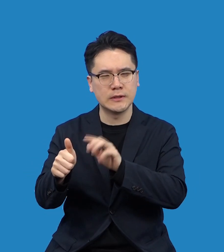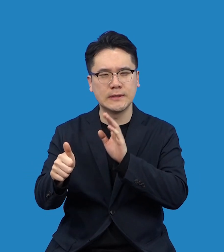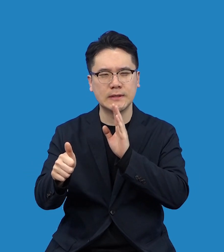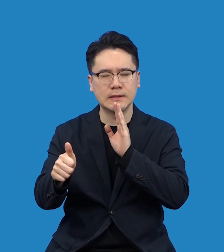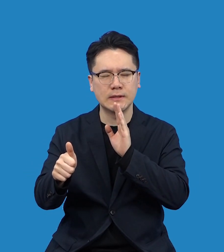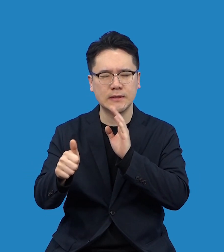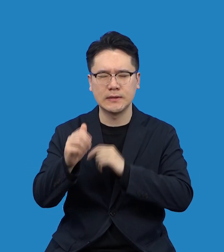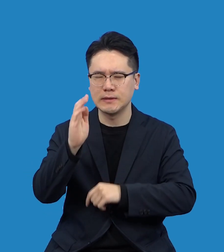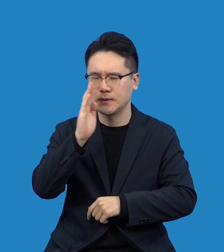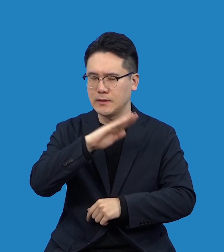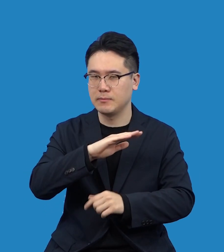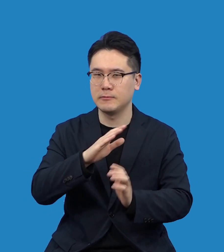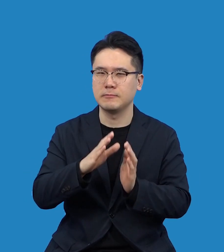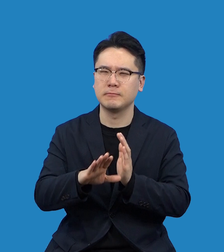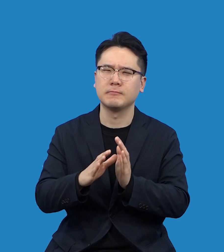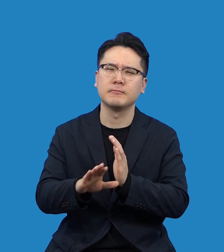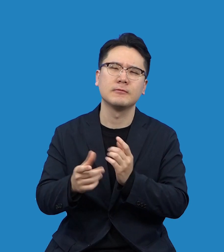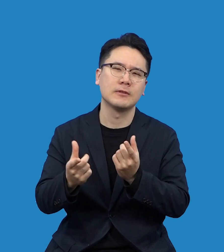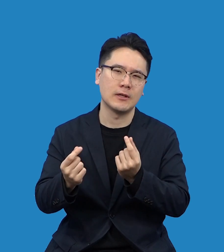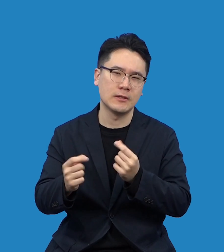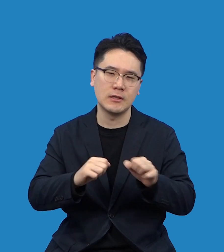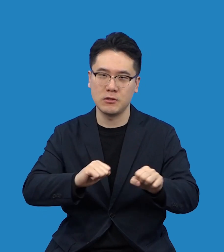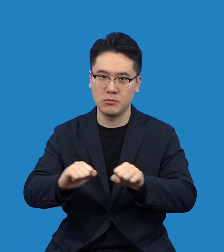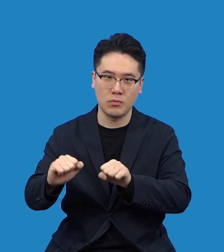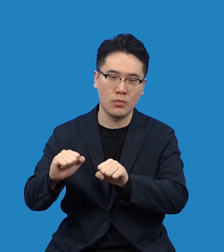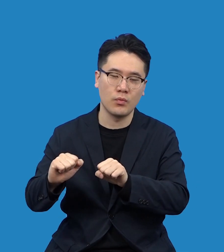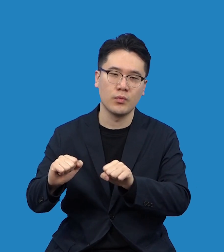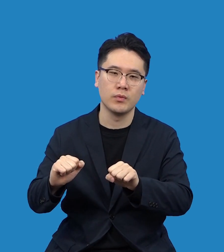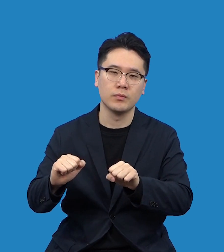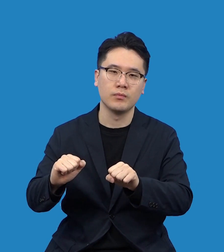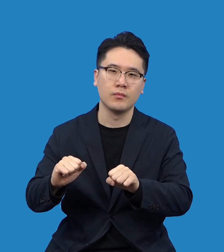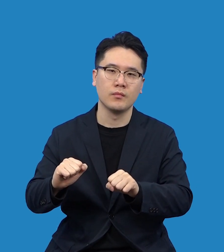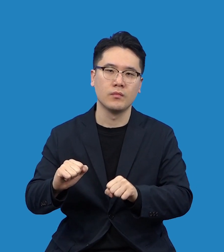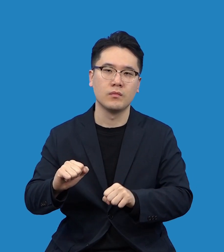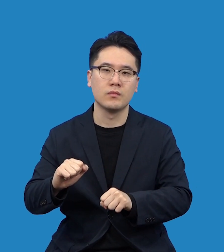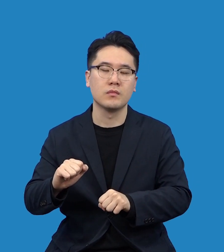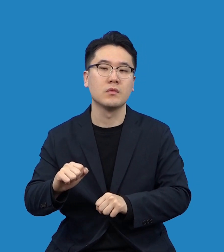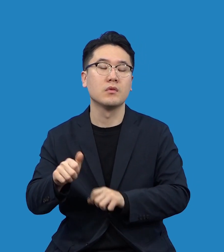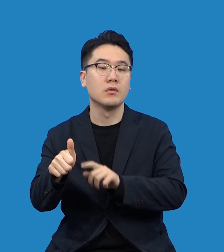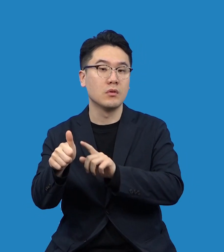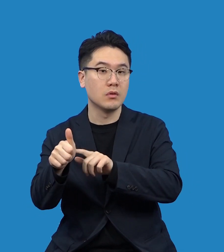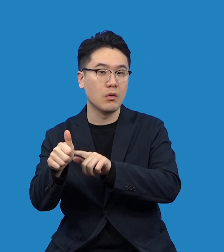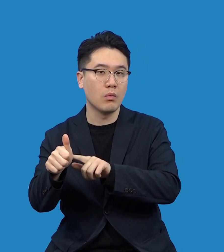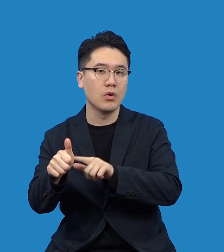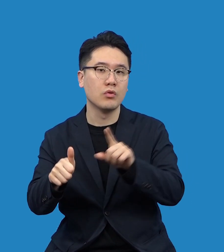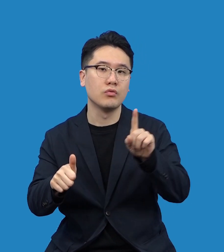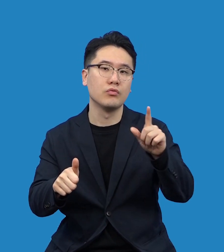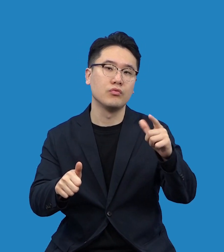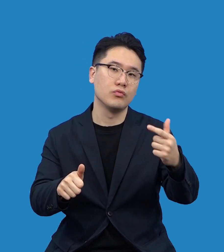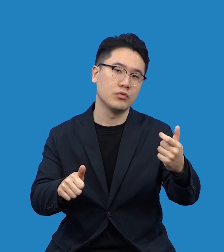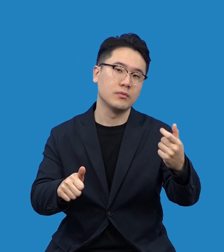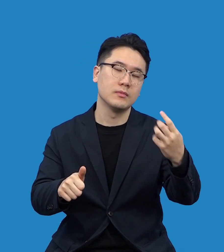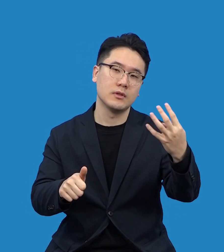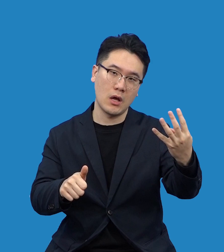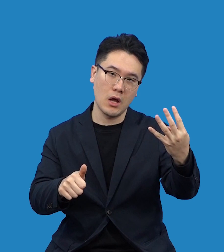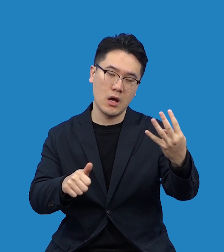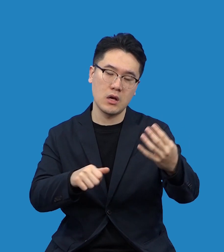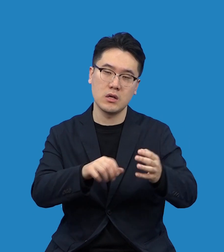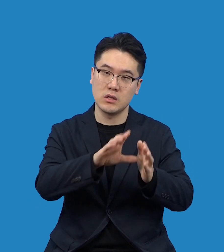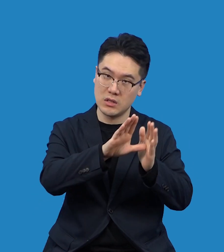대대적인 기독교 박해가 일어났어요. 이 폭군 네로가 64년도에 일어난